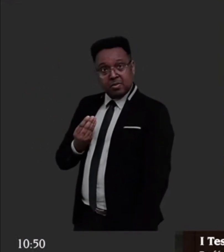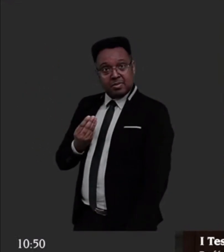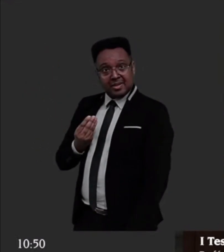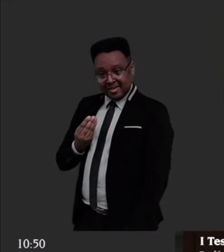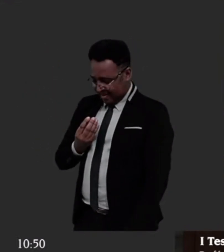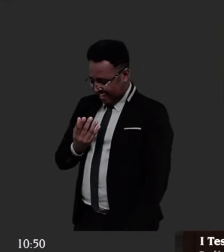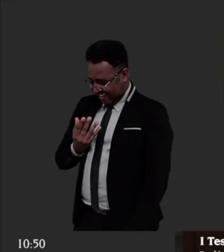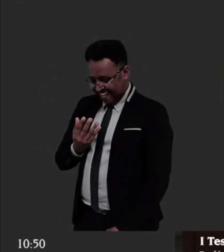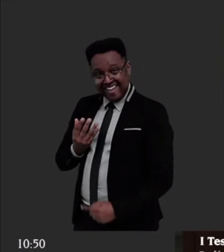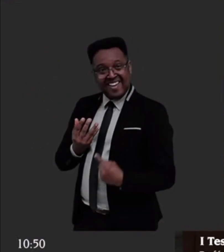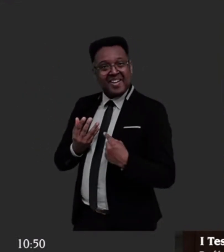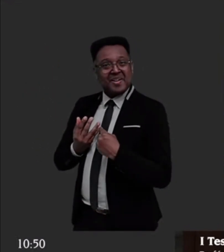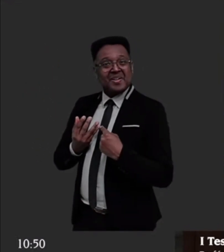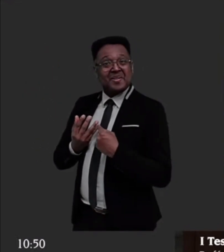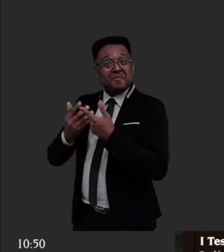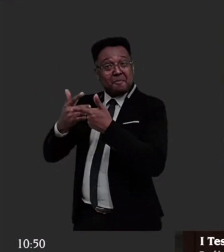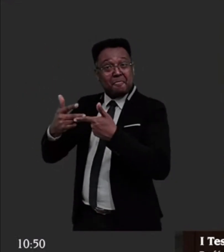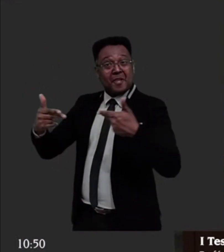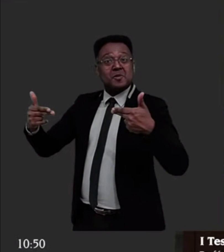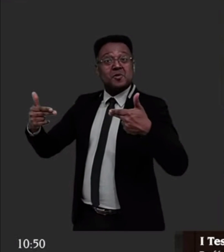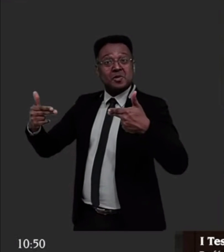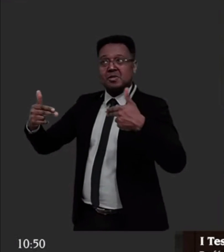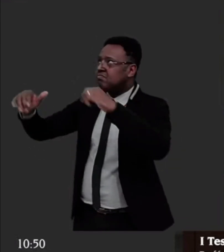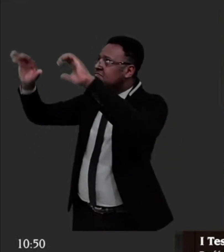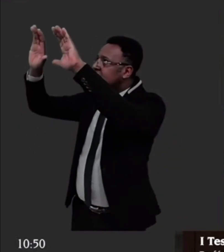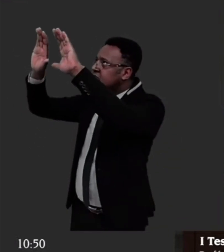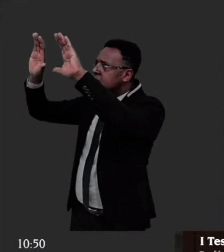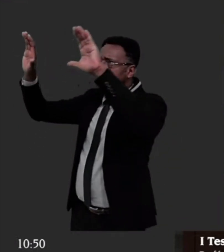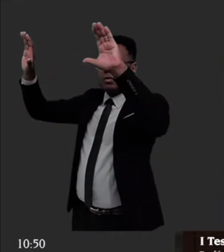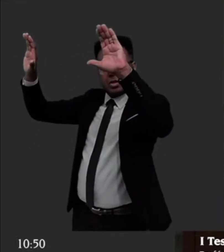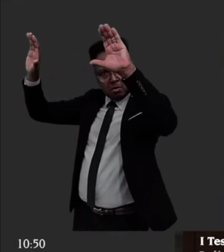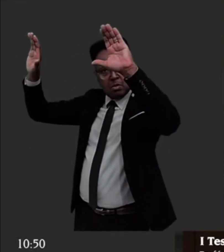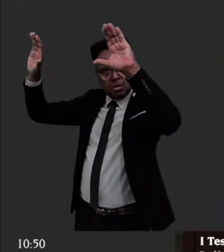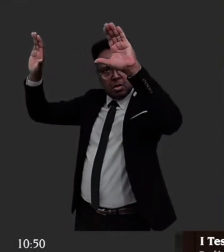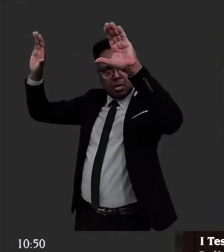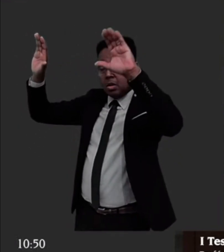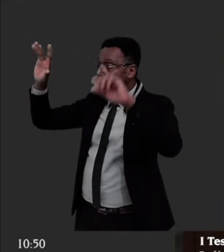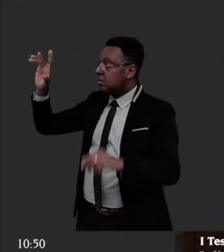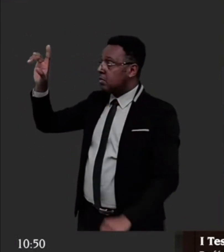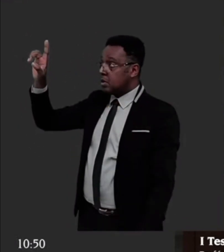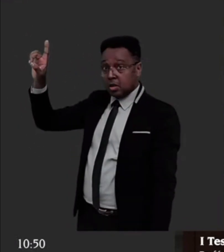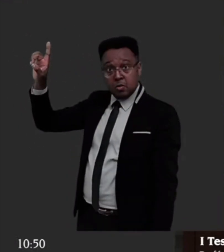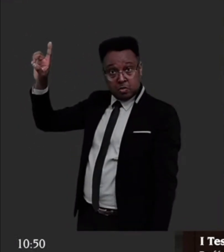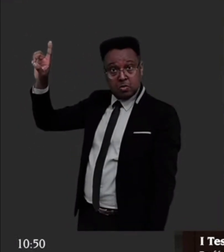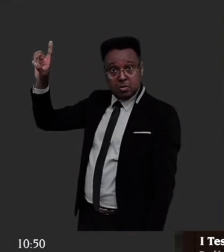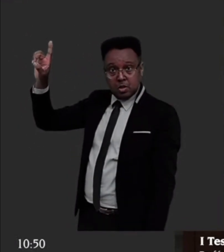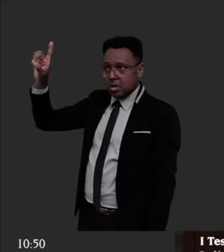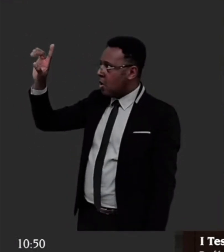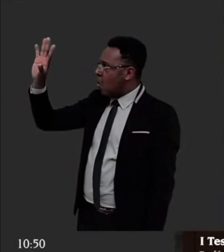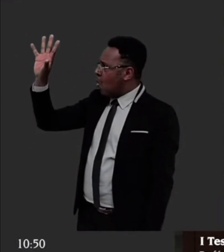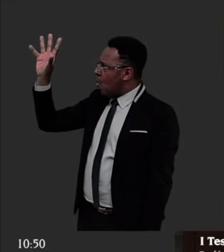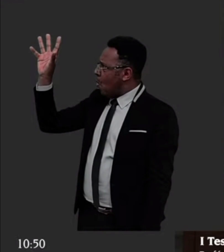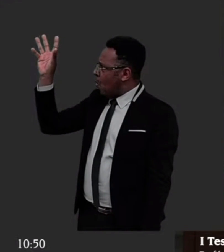de nós estão as coisas espirituais. O Espírito de Deus, que penetra as suas